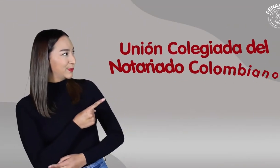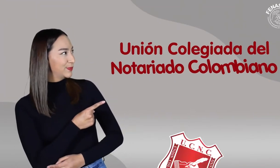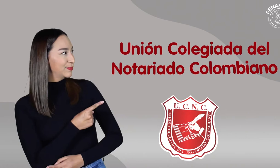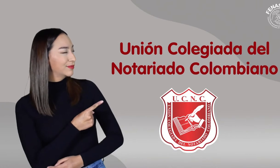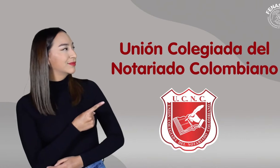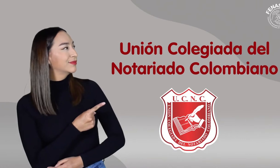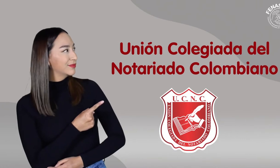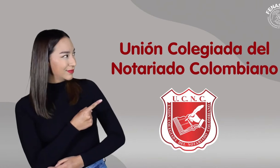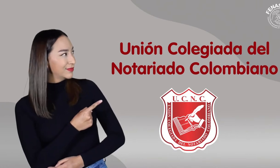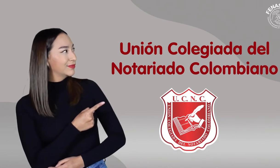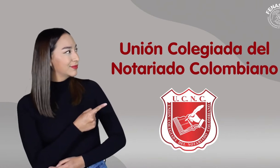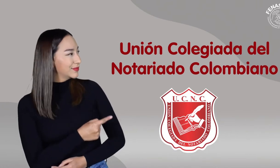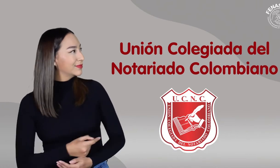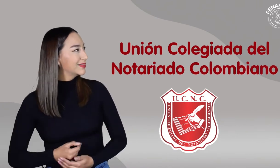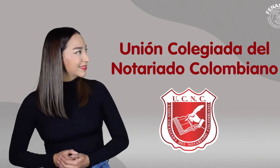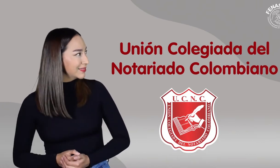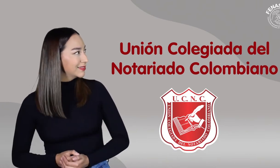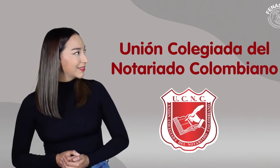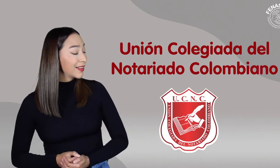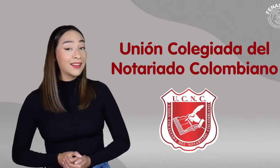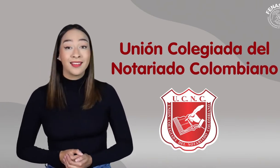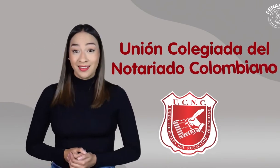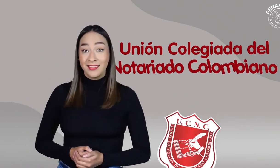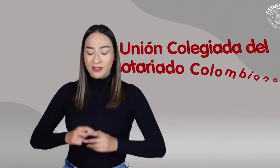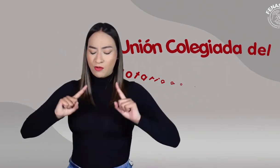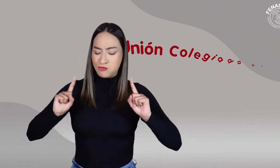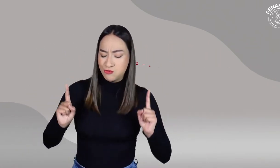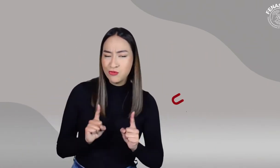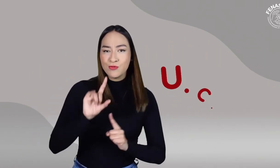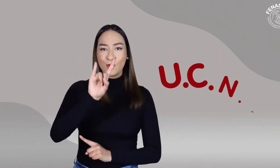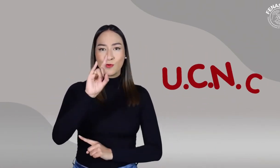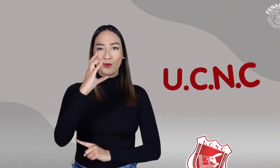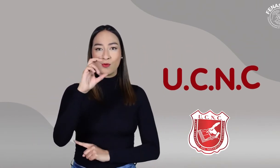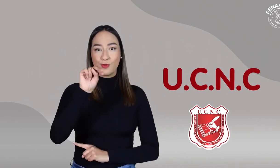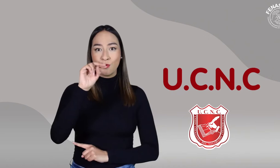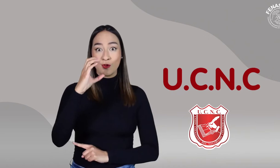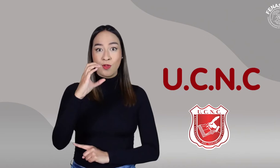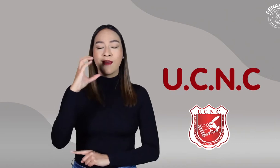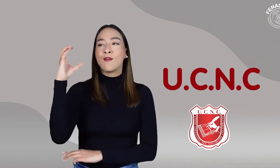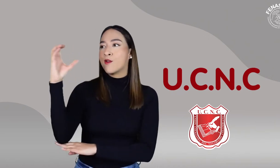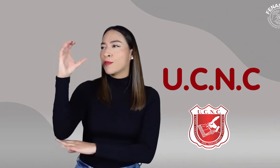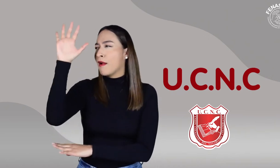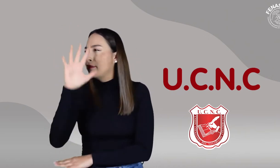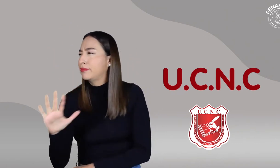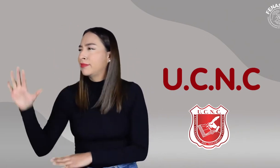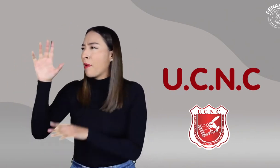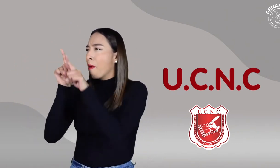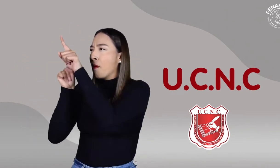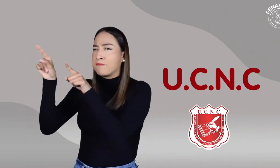La Unión Colegiada del Notariado Colombiano, en sus siglas UCNC, que agrupa